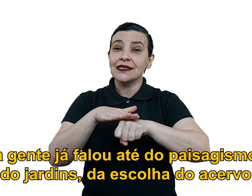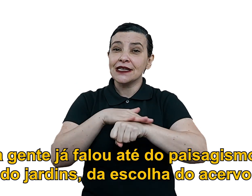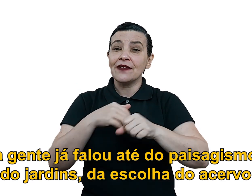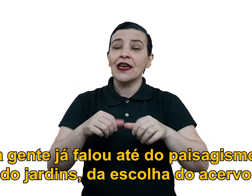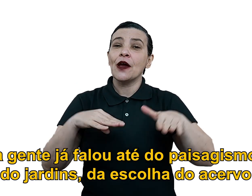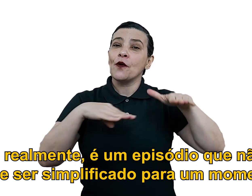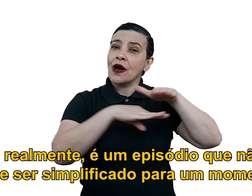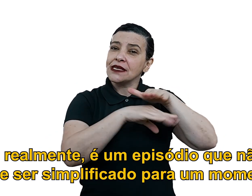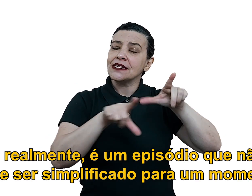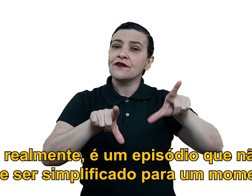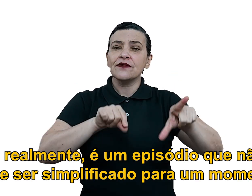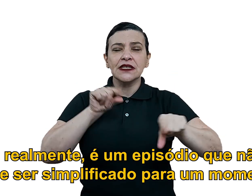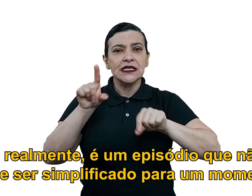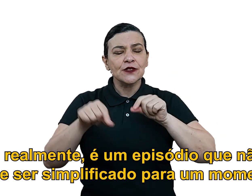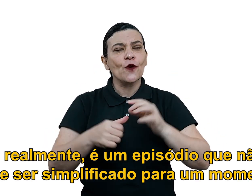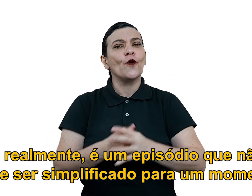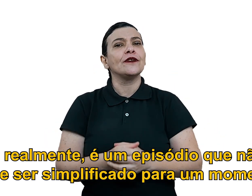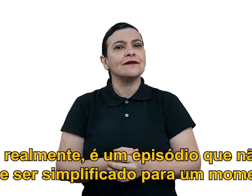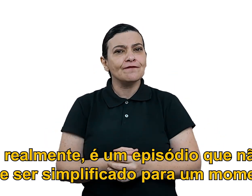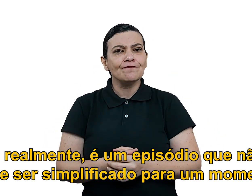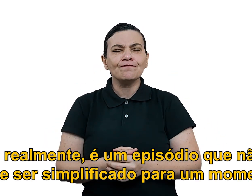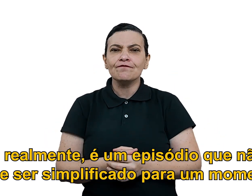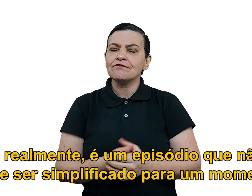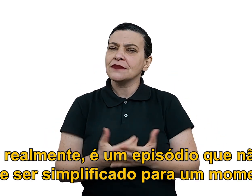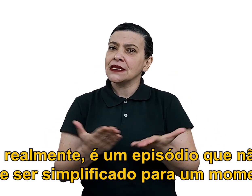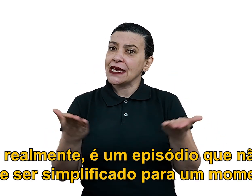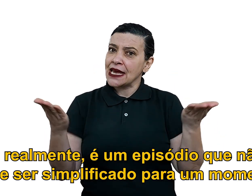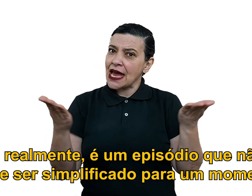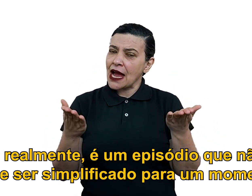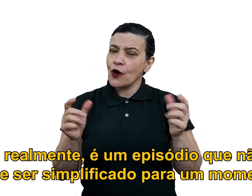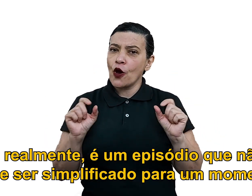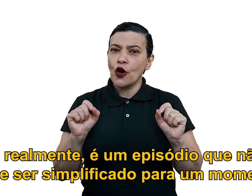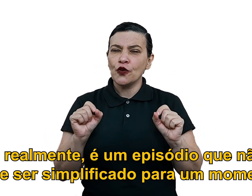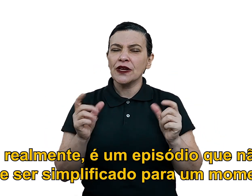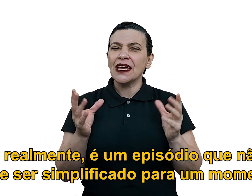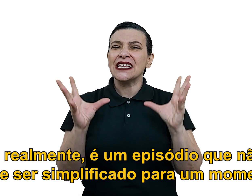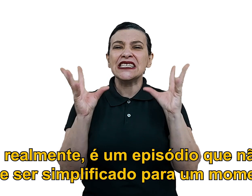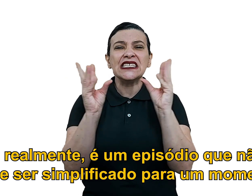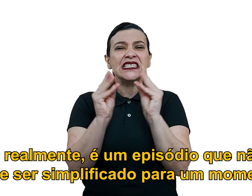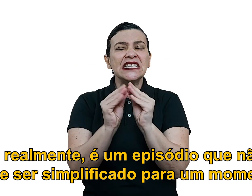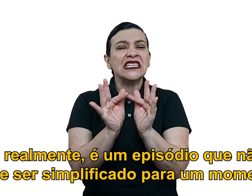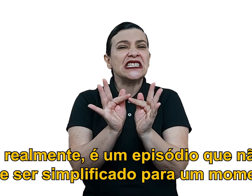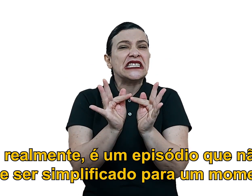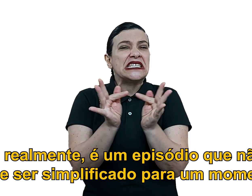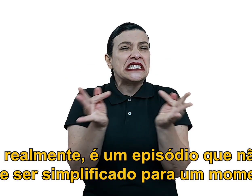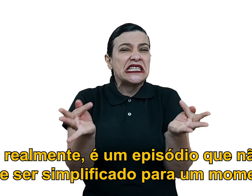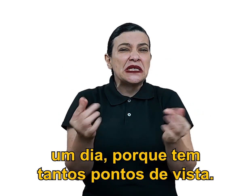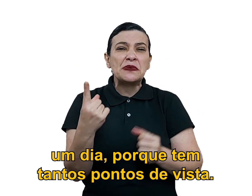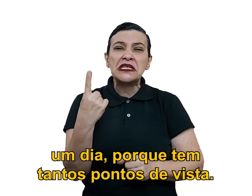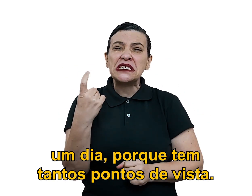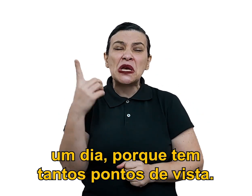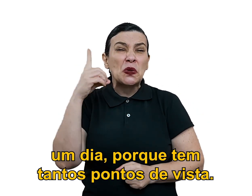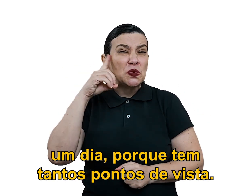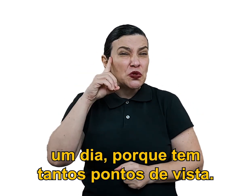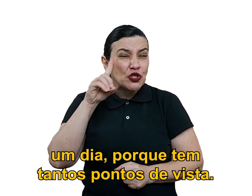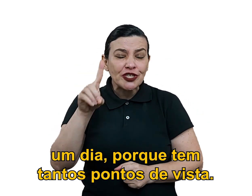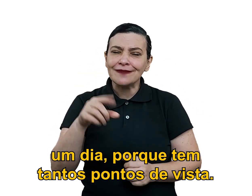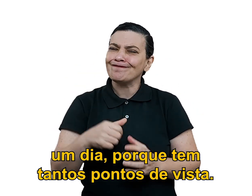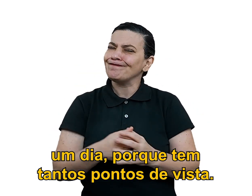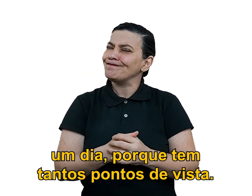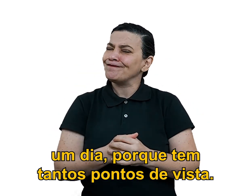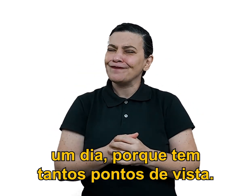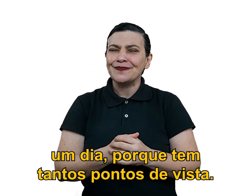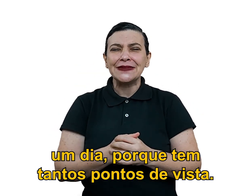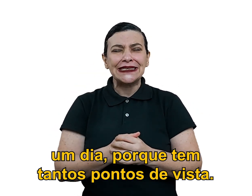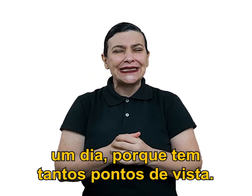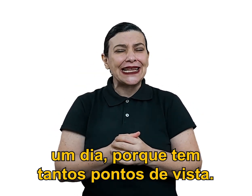escolha do acervo, e realmente é um episódio que não pode ser simplificado para um momento, um dia, porque